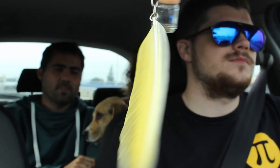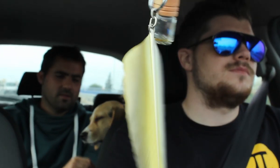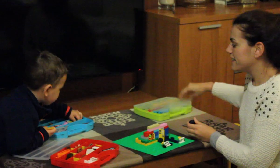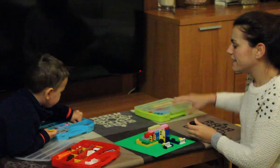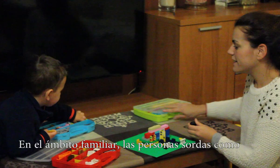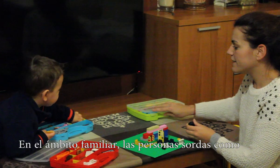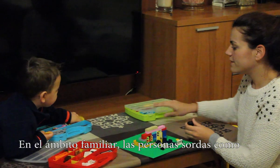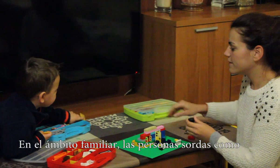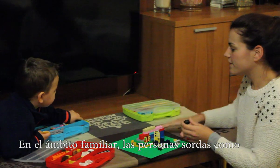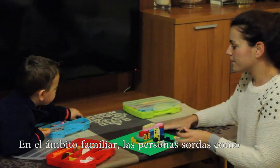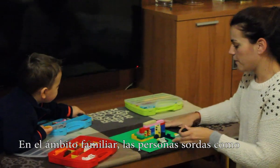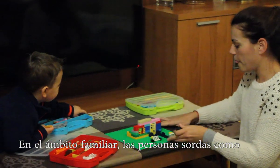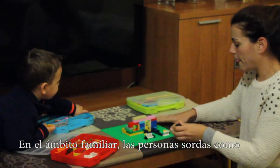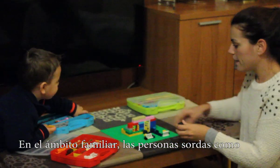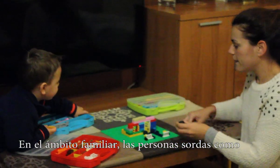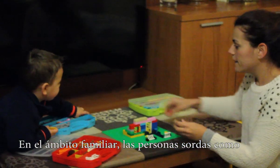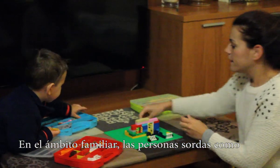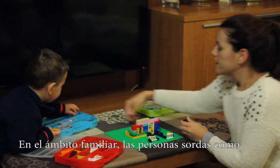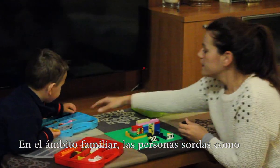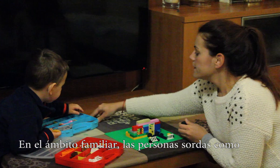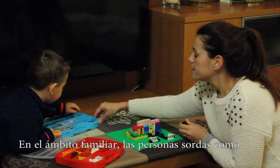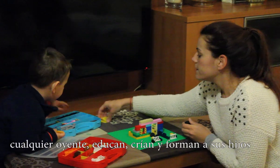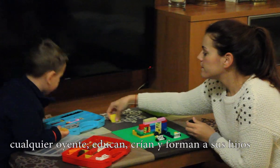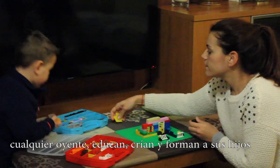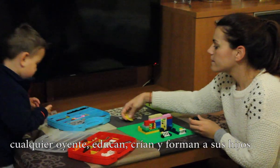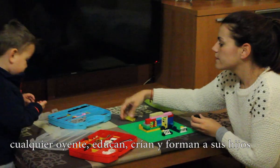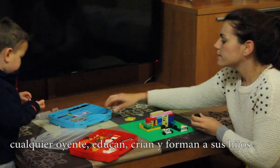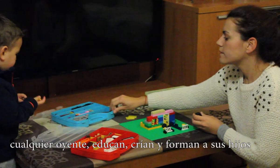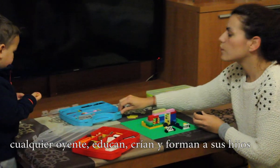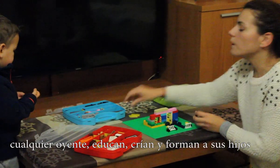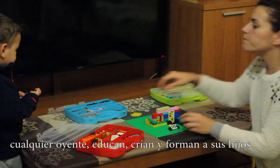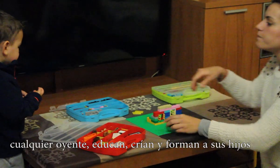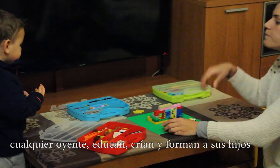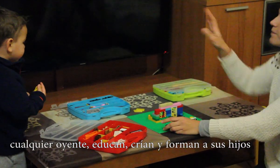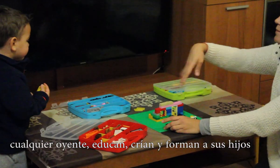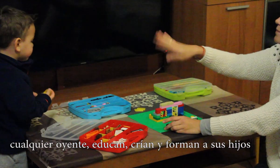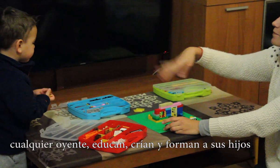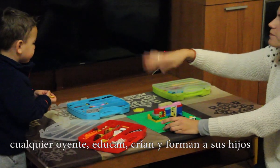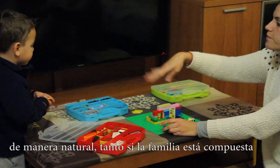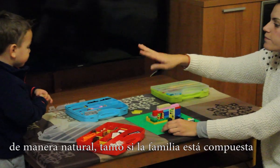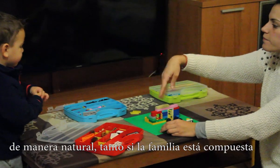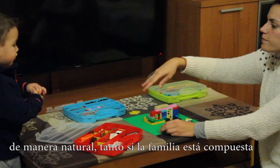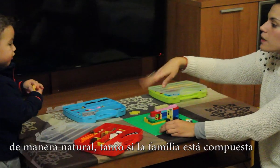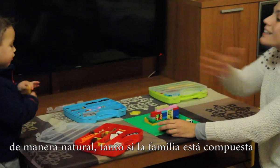En el ámbito familiar, las personas sordas, como cualquier oyente, educan, crían y forman a sus hijos de manera natural,